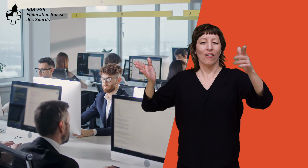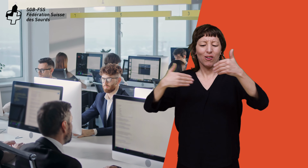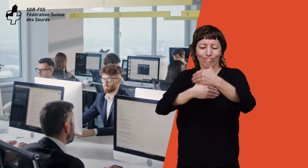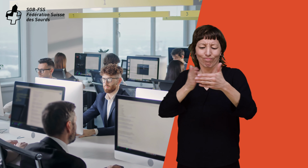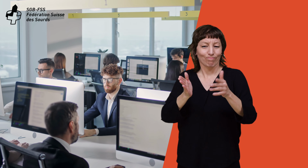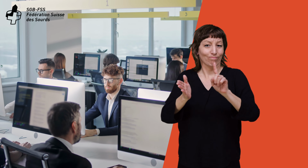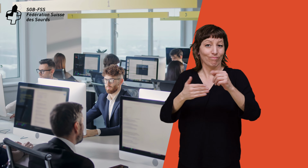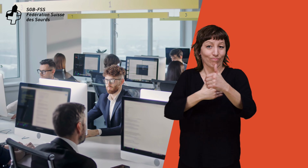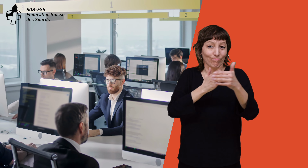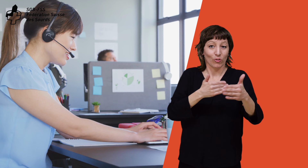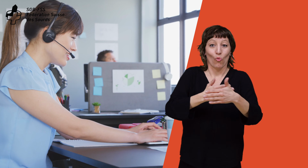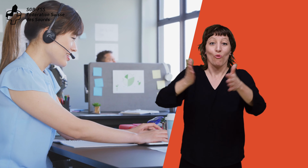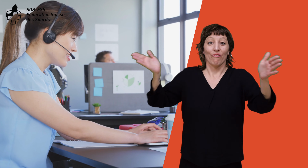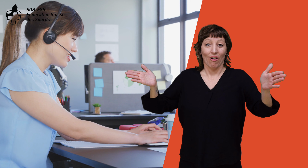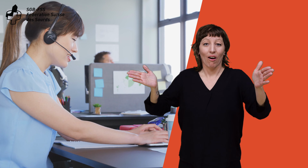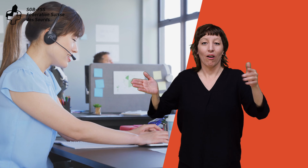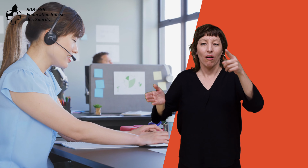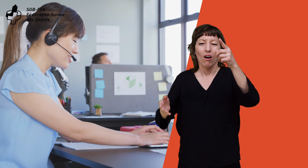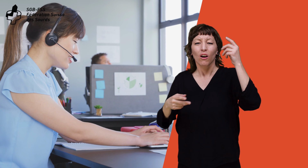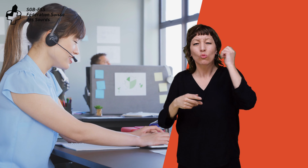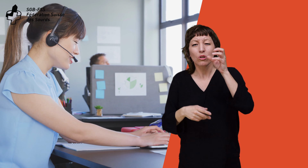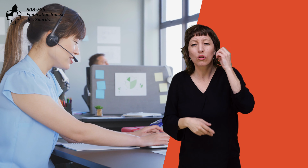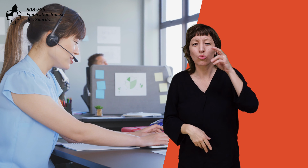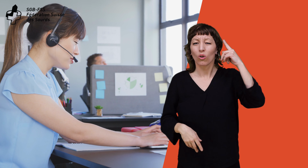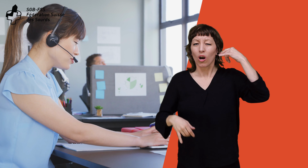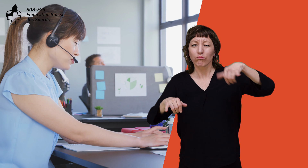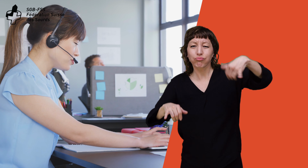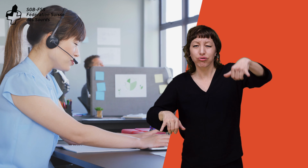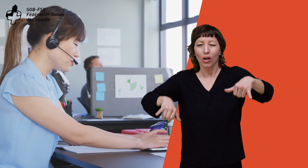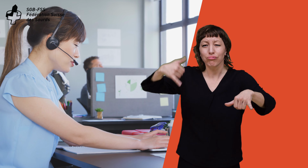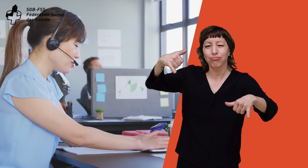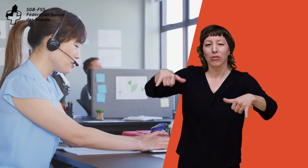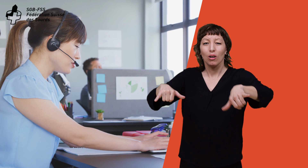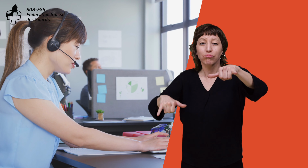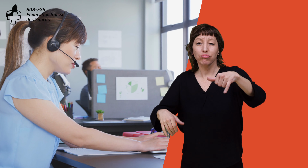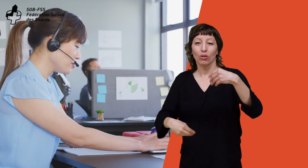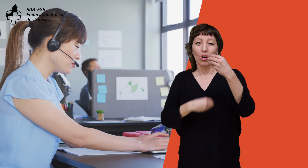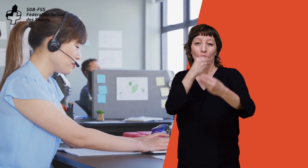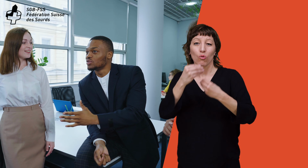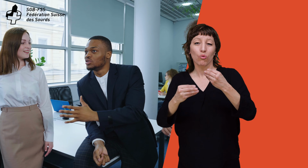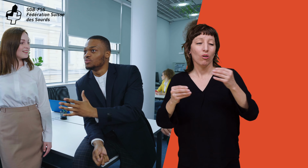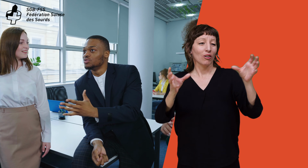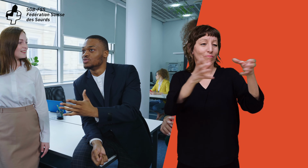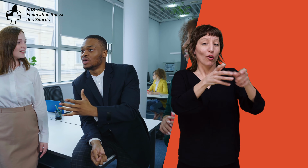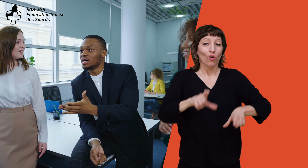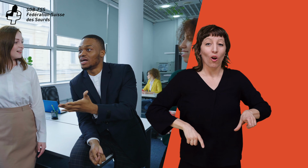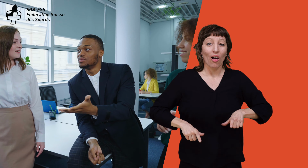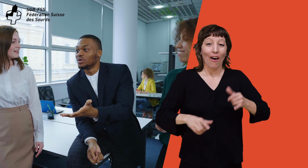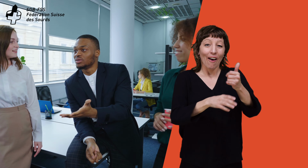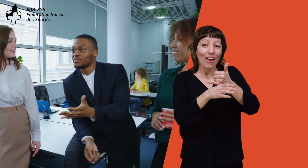La sonnerie permanente du téléphone t'a-t-elle parfois agacée ? Ou est-ce que le bavardage autour